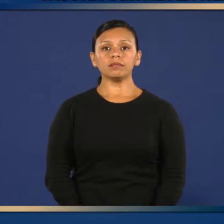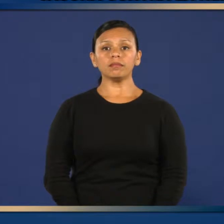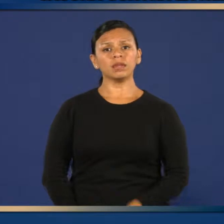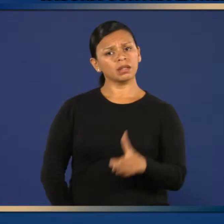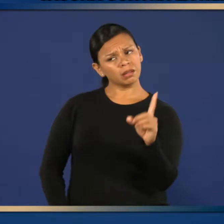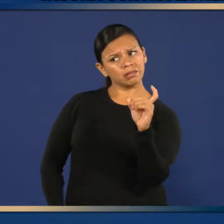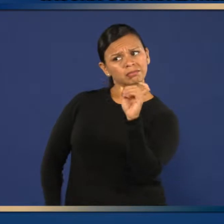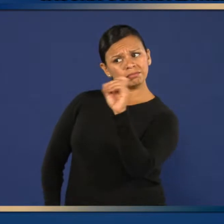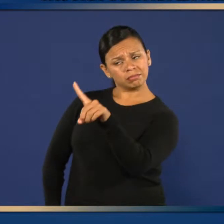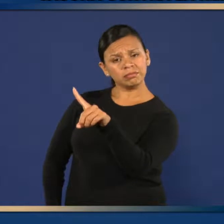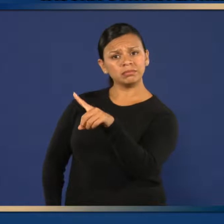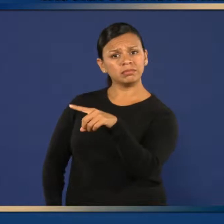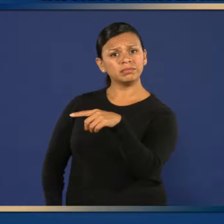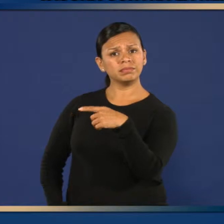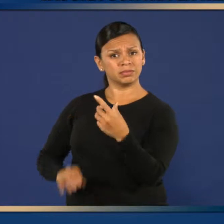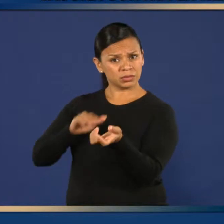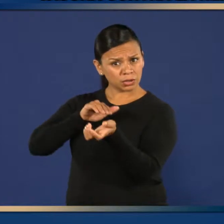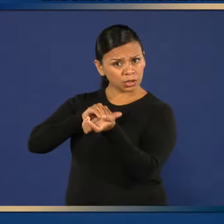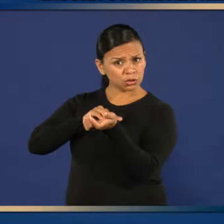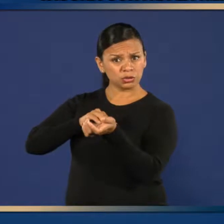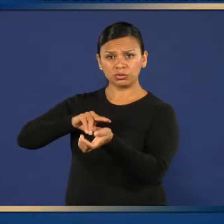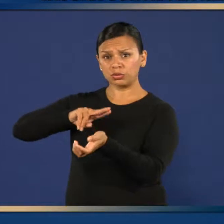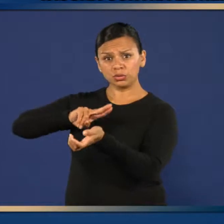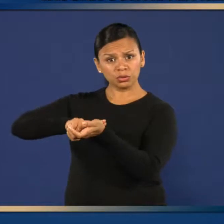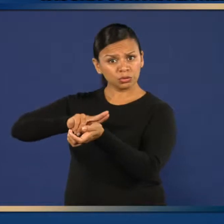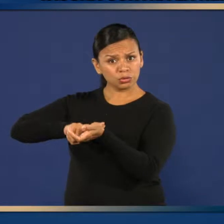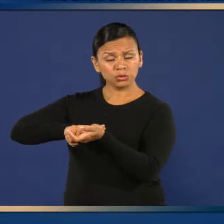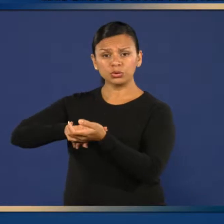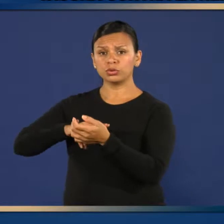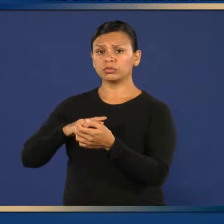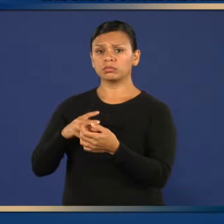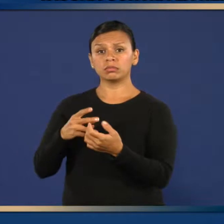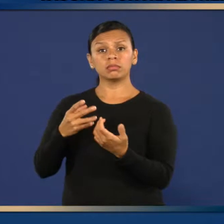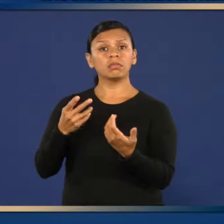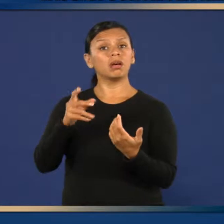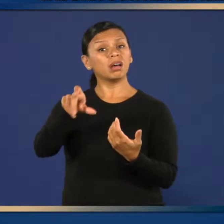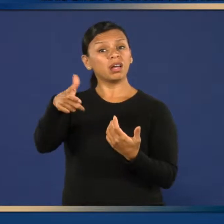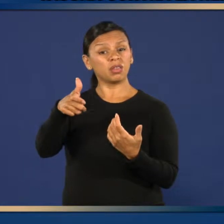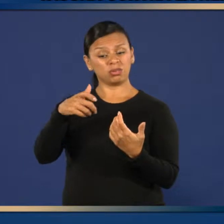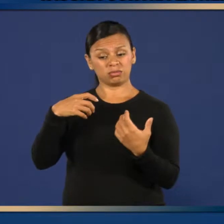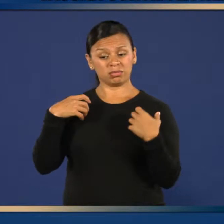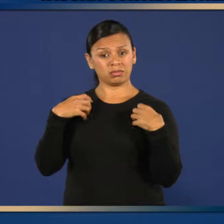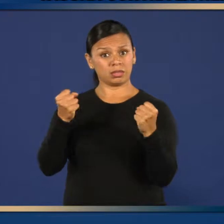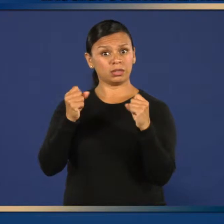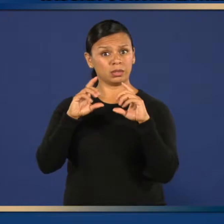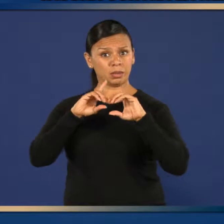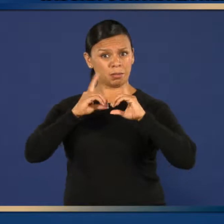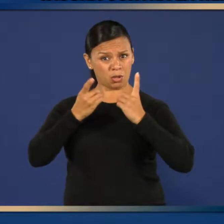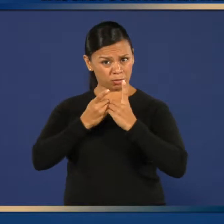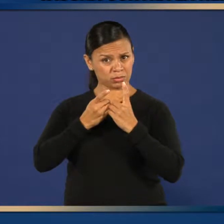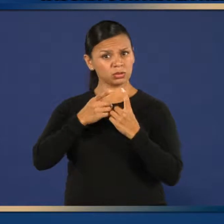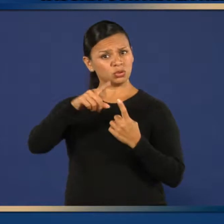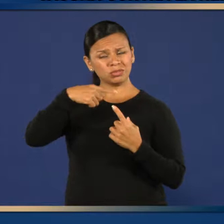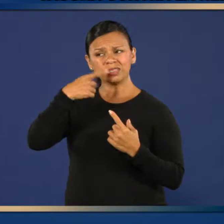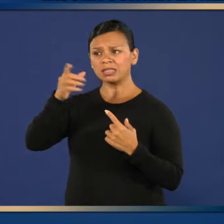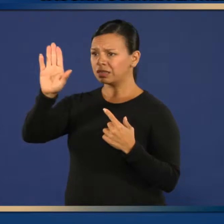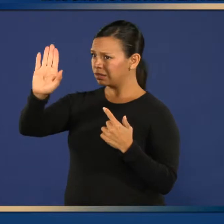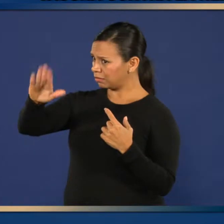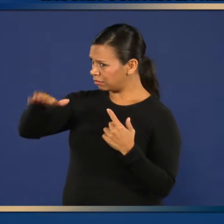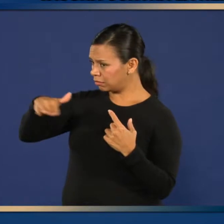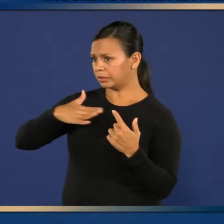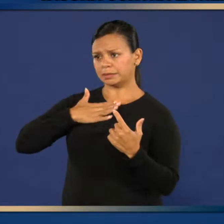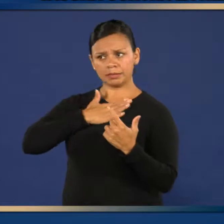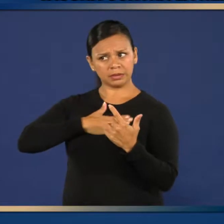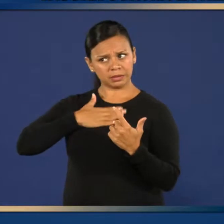pida a su médico enfermera o departamento de salud que informe la reacción llenando